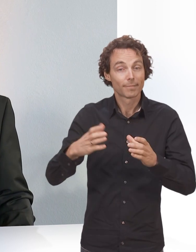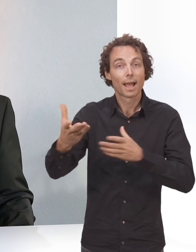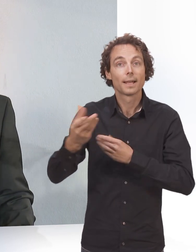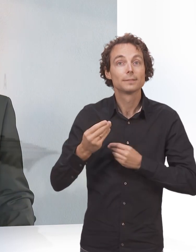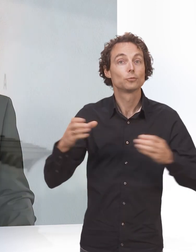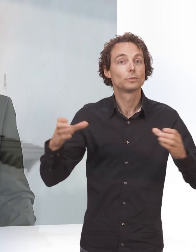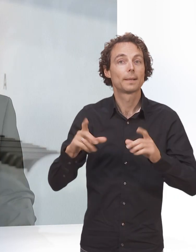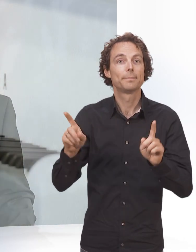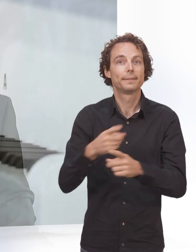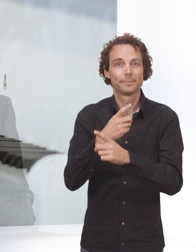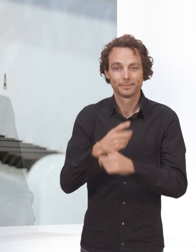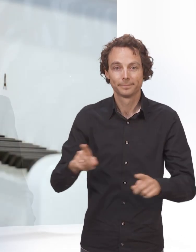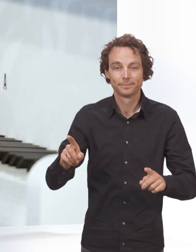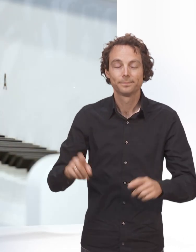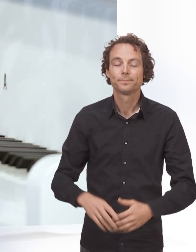singen.